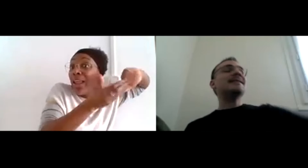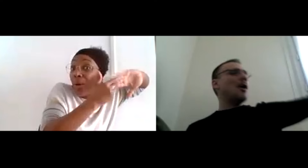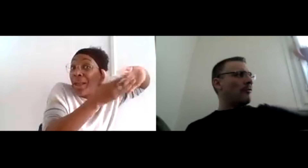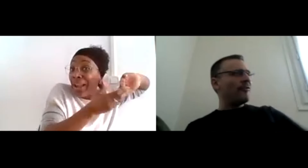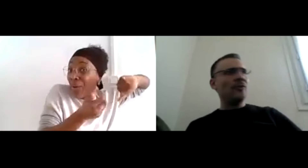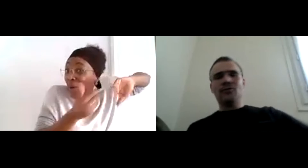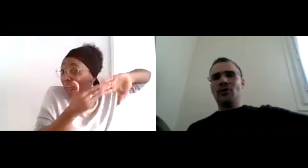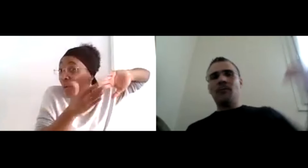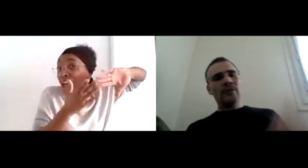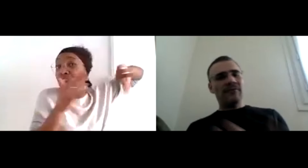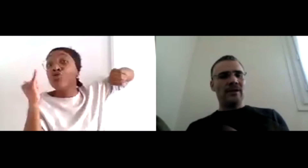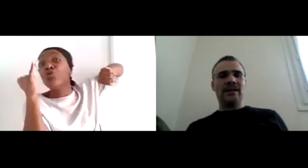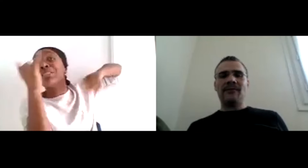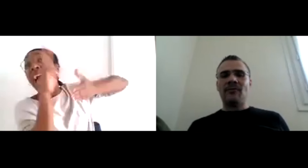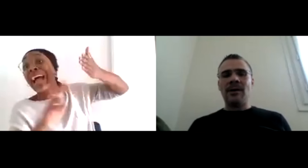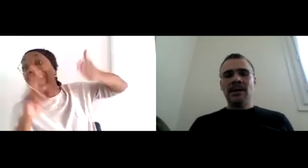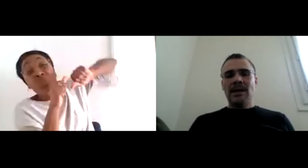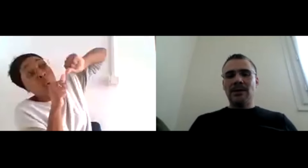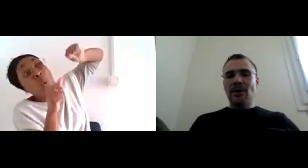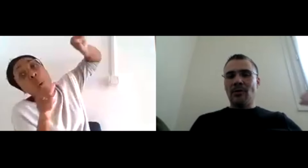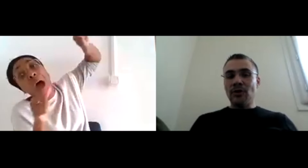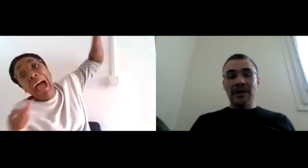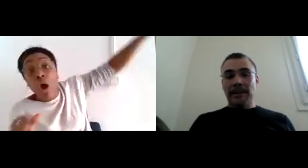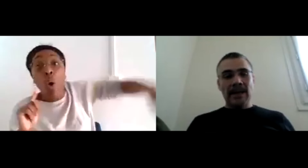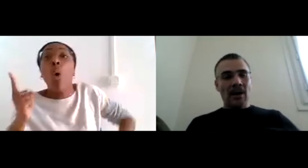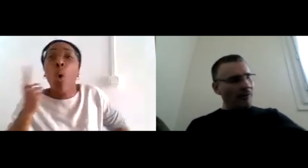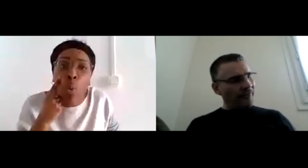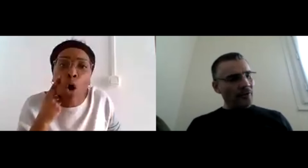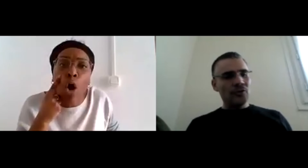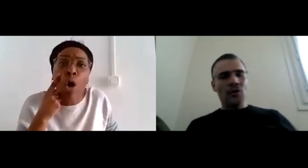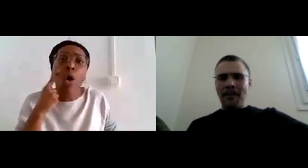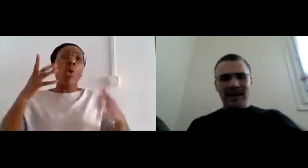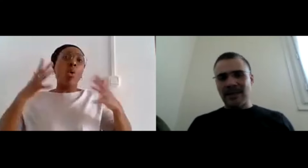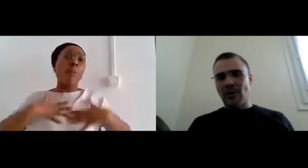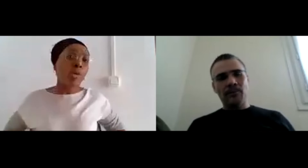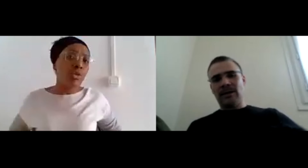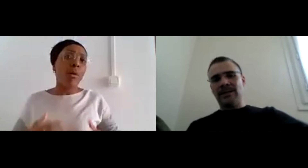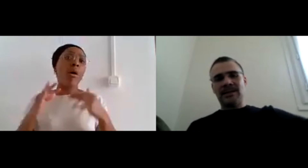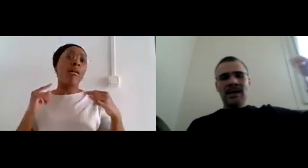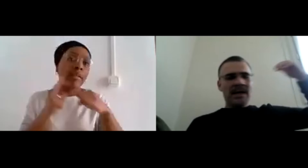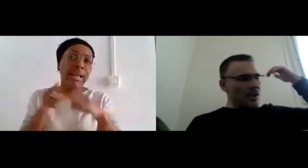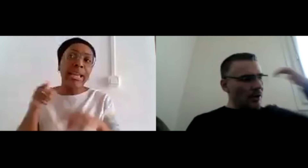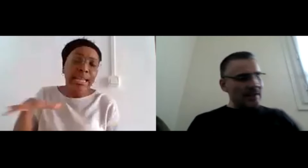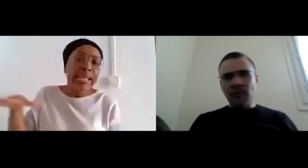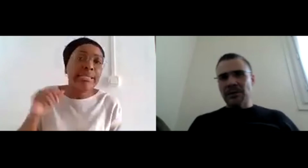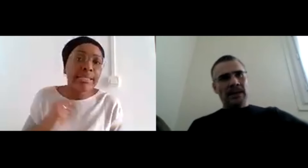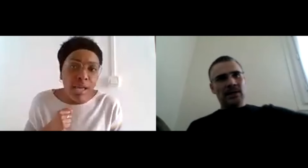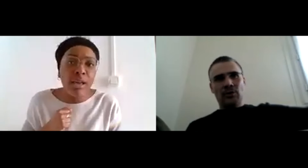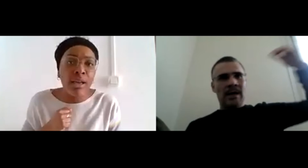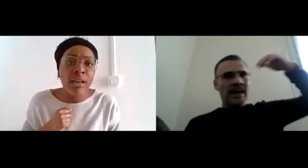qu'ils étaient, enfants de Dieu, comme on a vu la dernière fois dans le jeûne et prière, enfants de Dieu, ambassadeurs pour Christ, ayant les